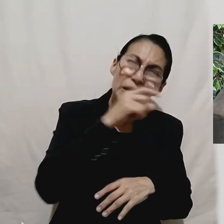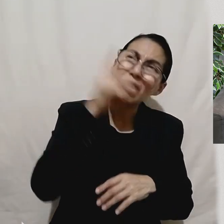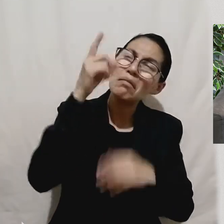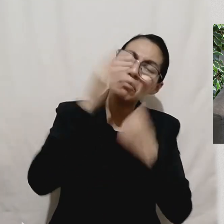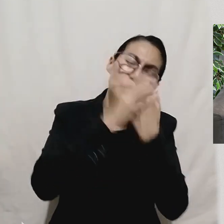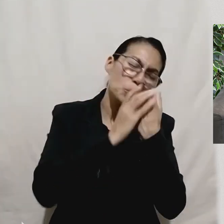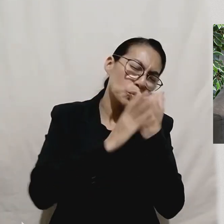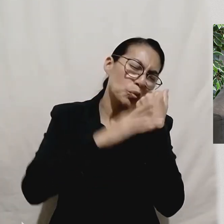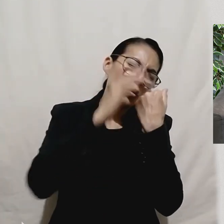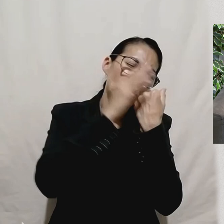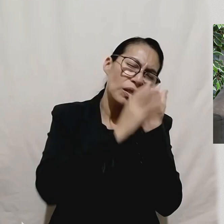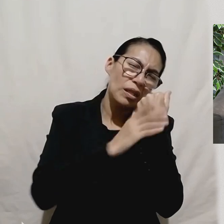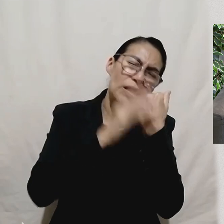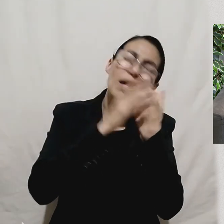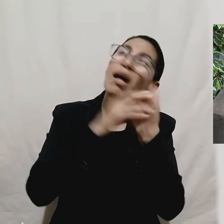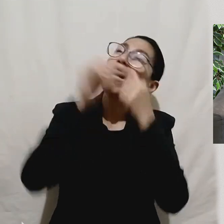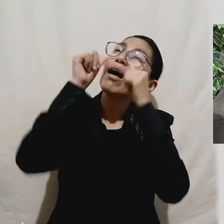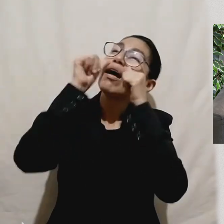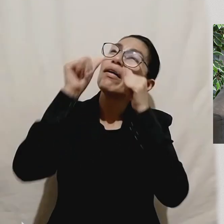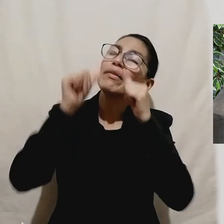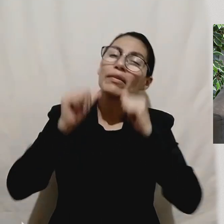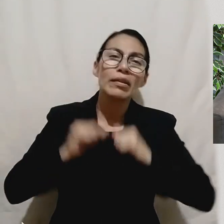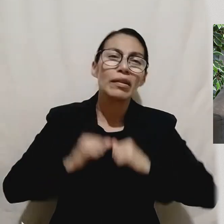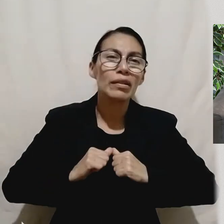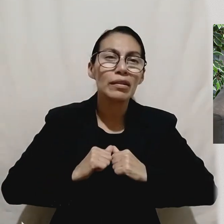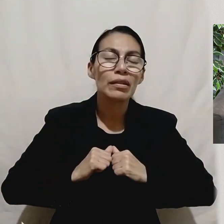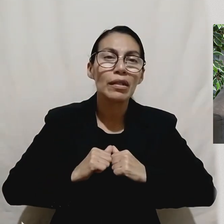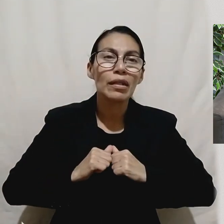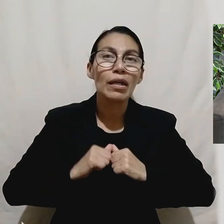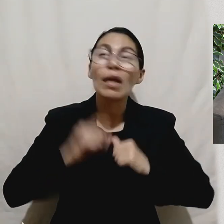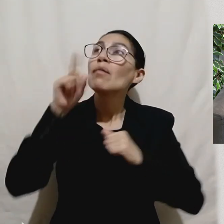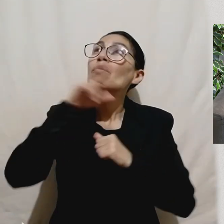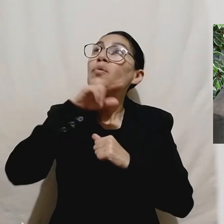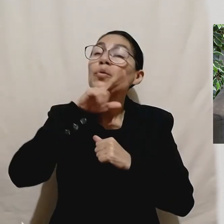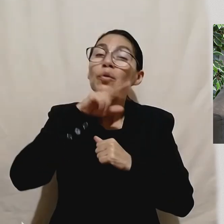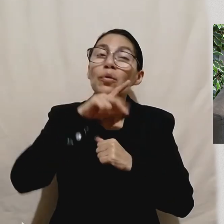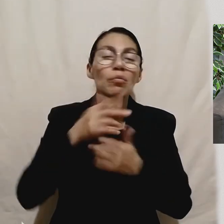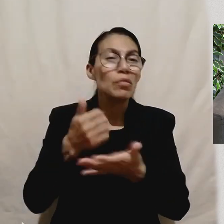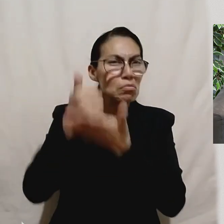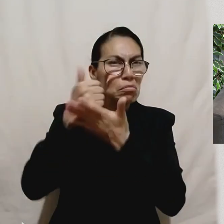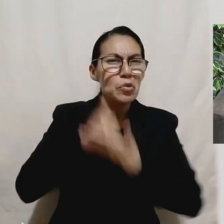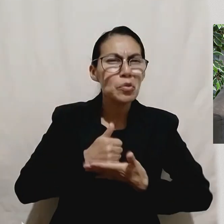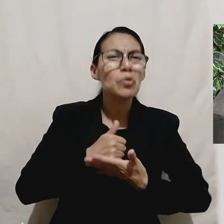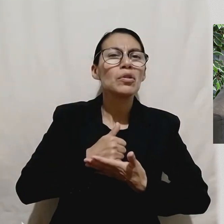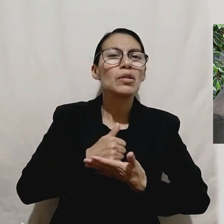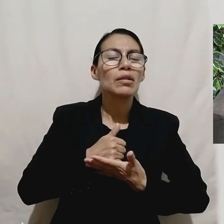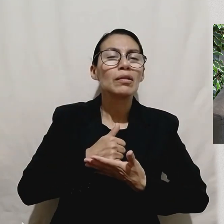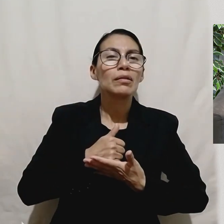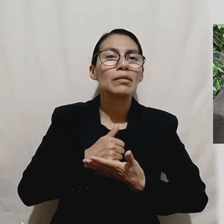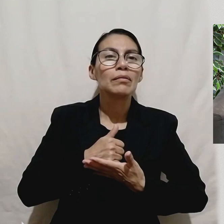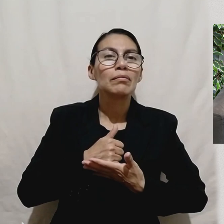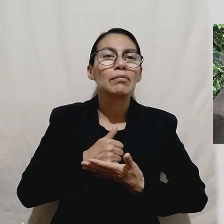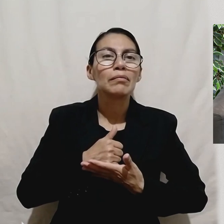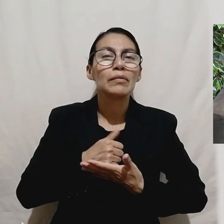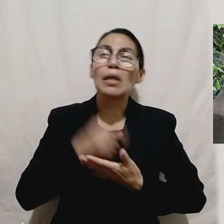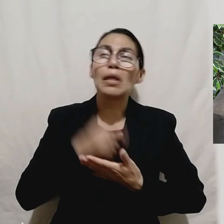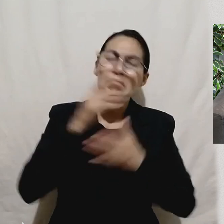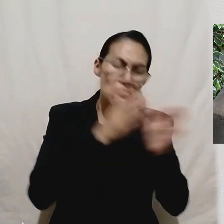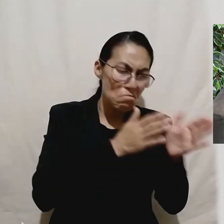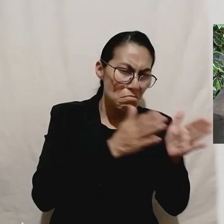difíciles Sabes que hay alguien que te escucha alguien que se preocupa por ti y que está trabajando a tu favor que